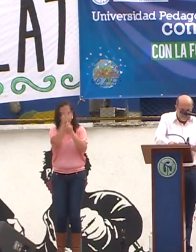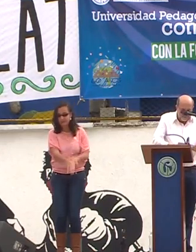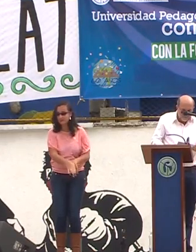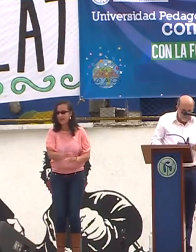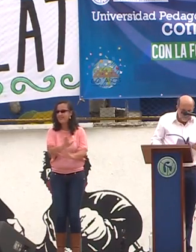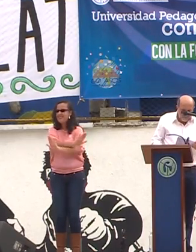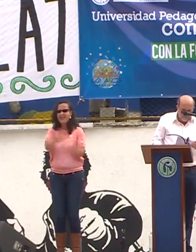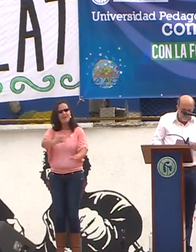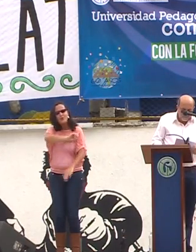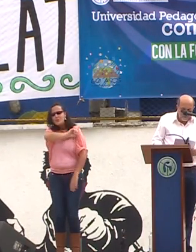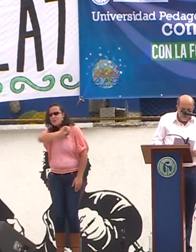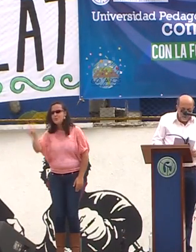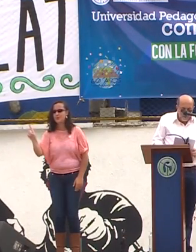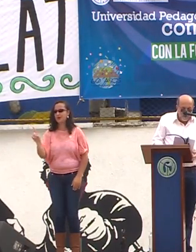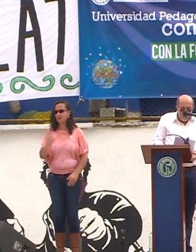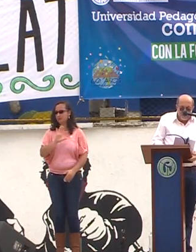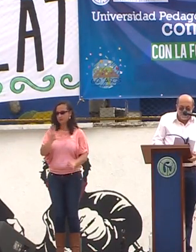intimidad.